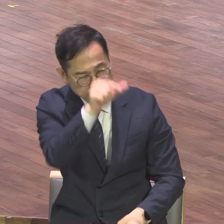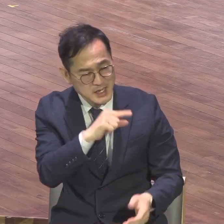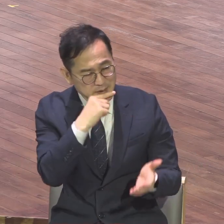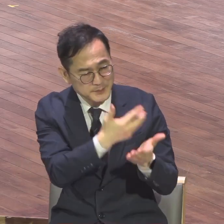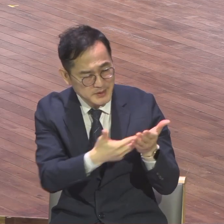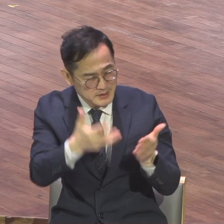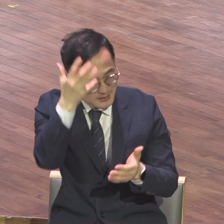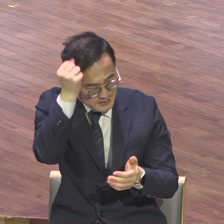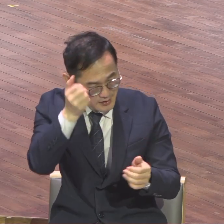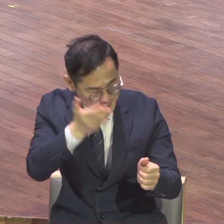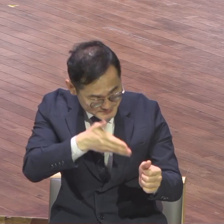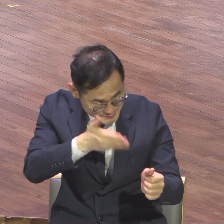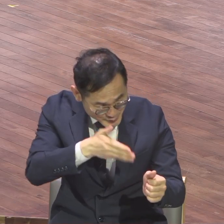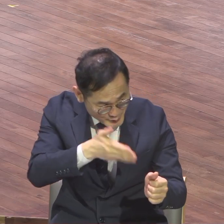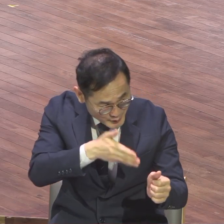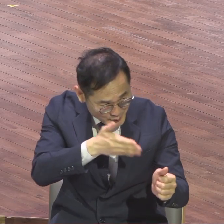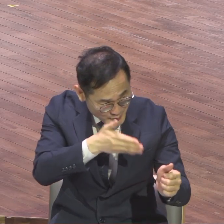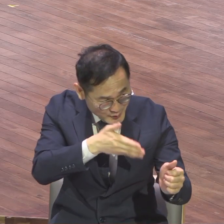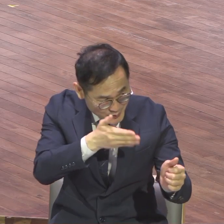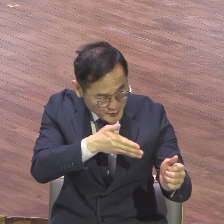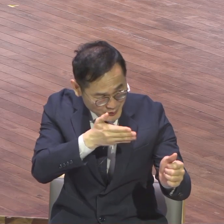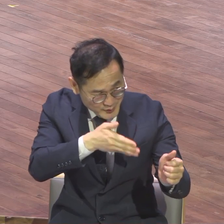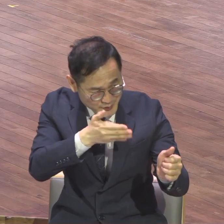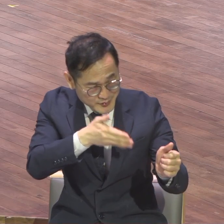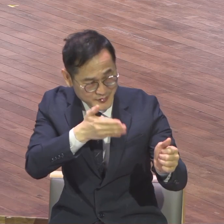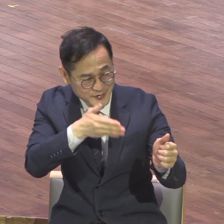피를 기억합시다.